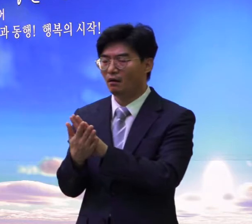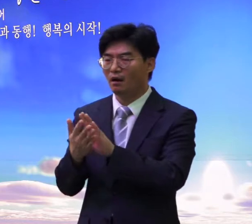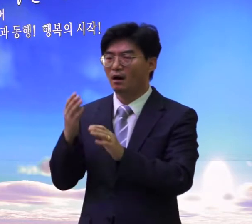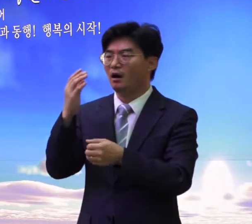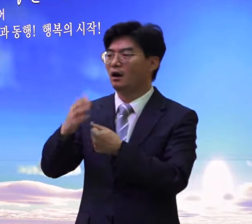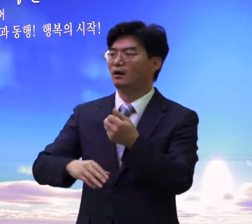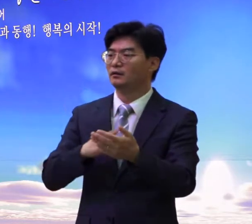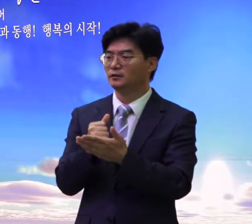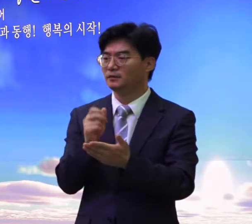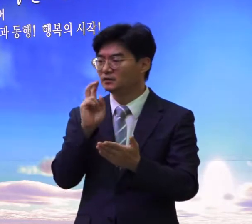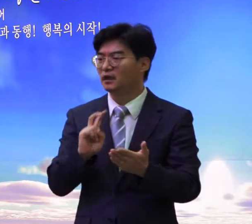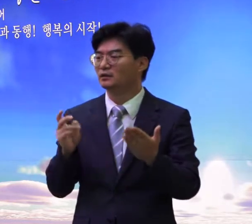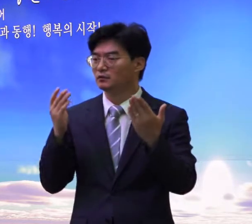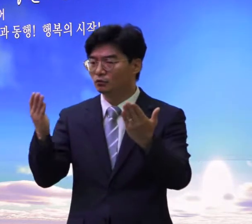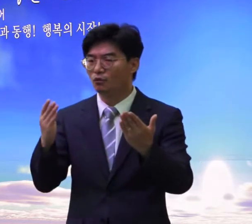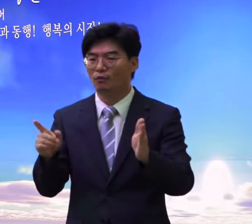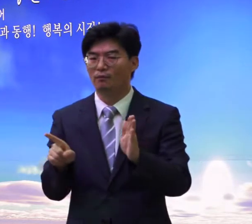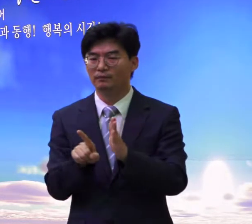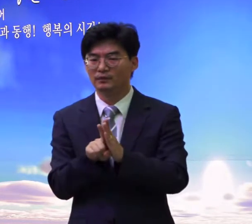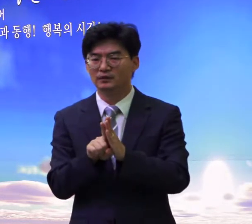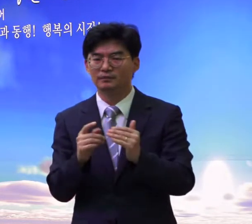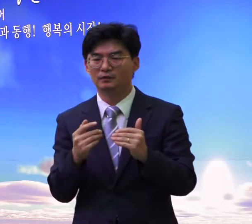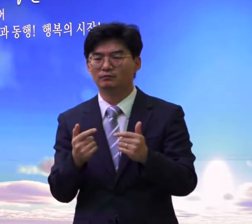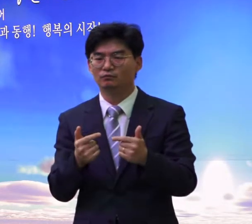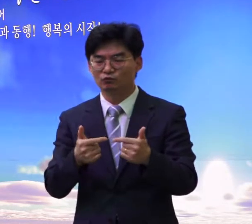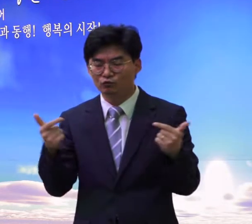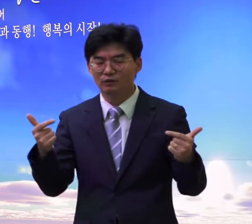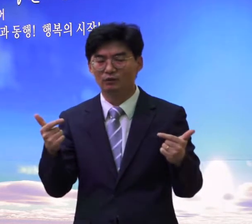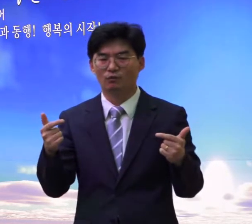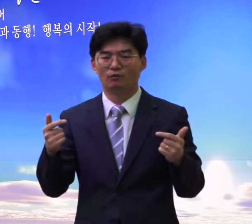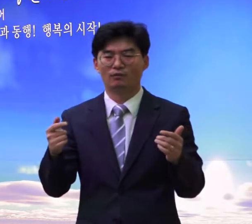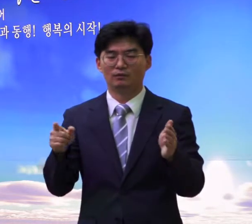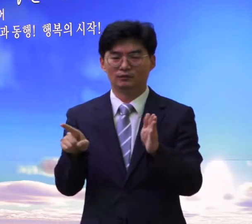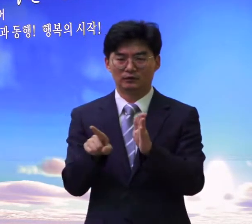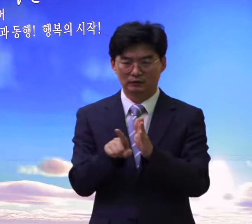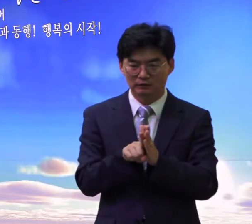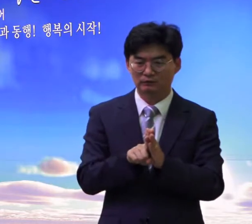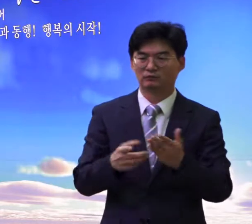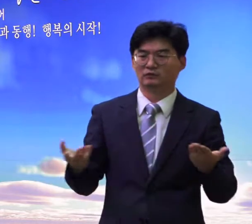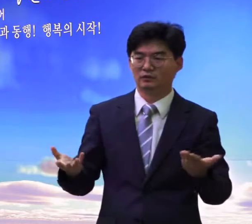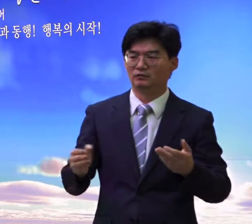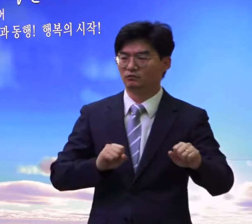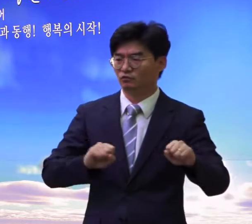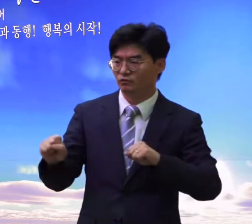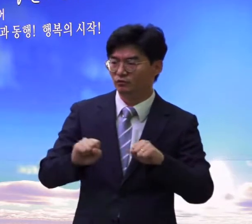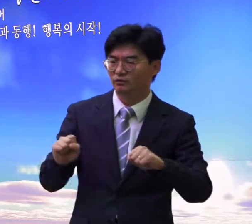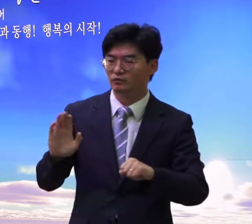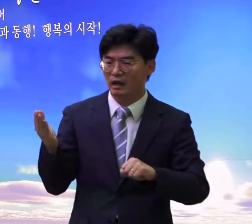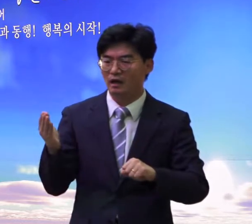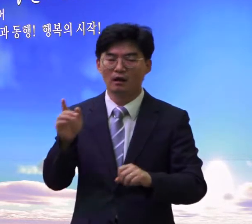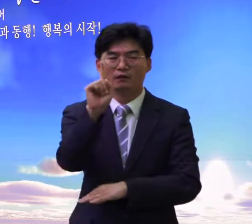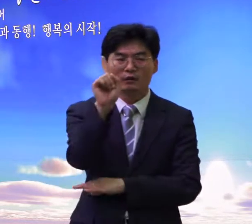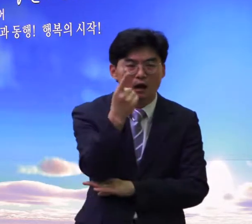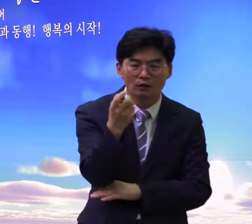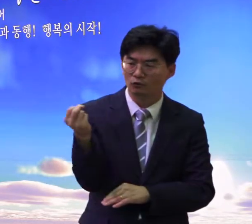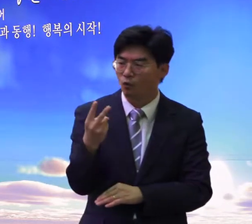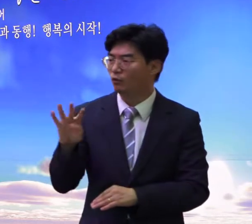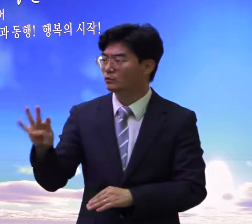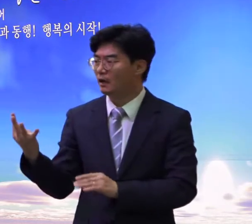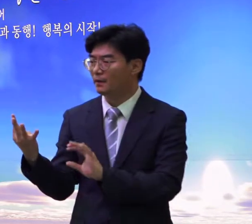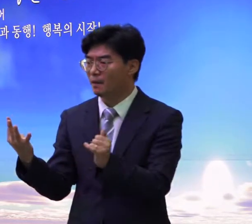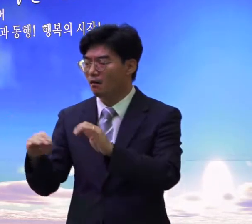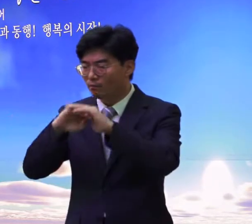찬양하며 믿음이 성장하고 위대한 신앙의 영상을 내면서 후일에 다윗 왕국을 이끌어가는 믿음의 사람들이